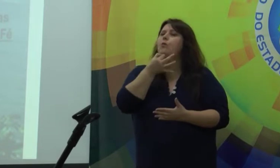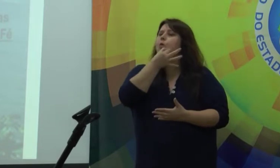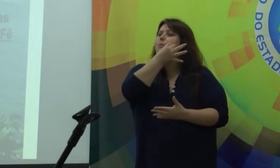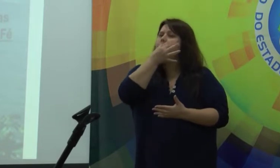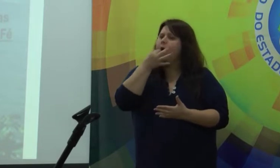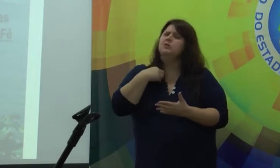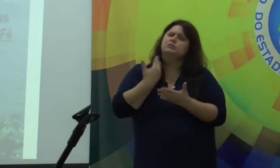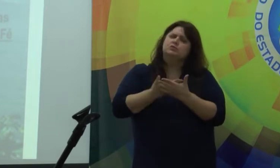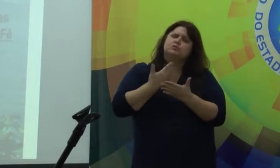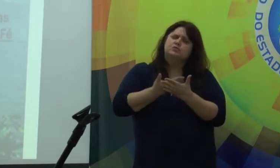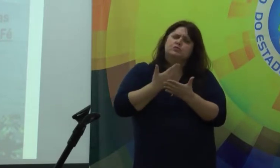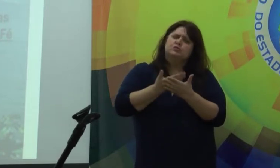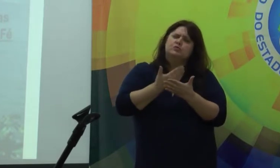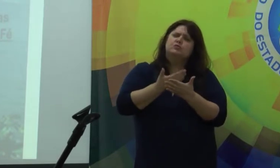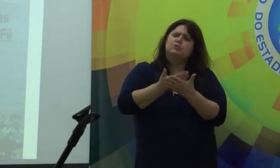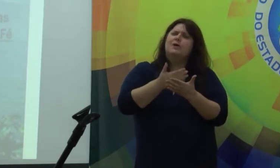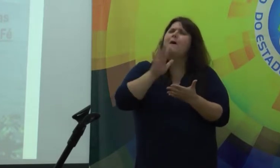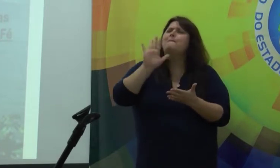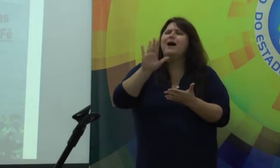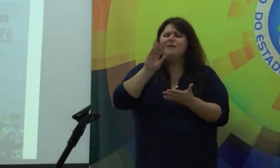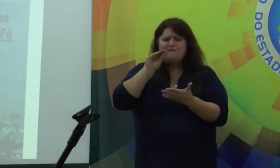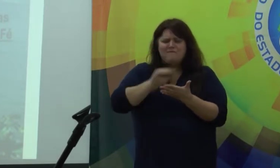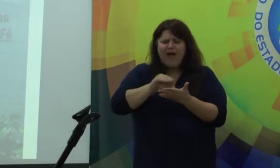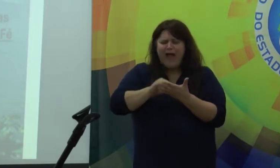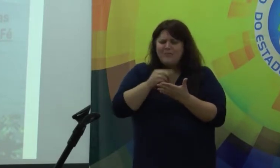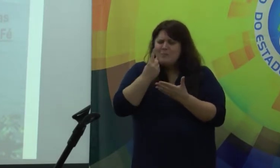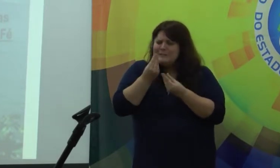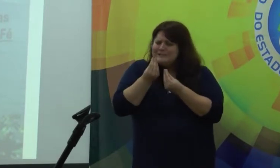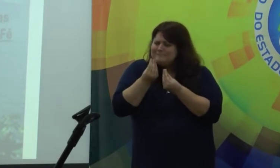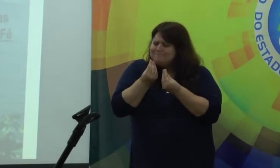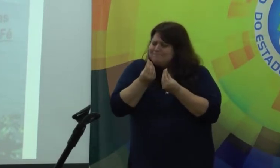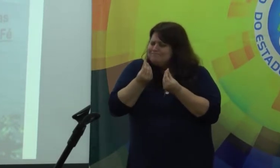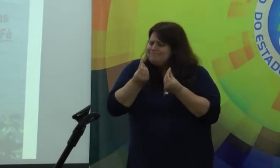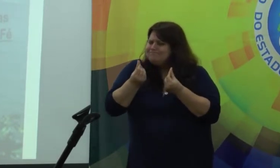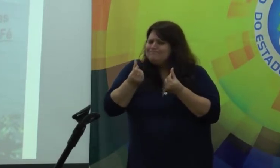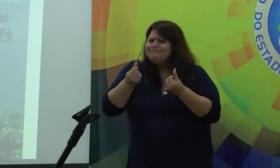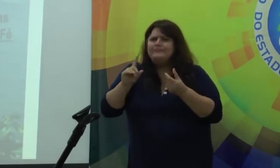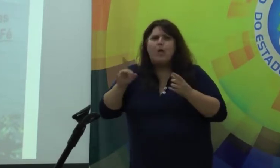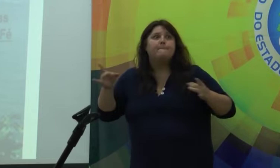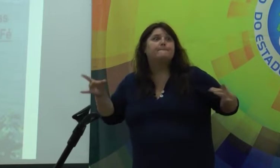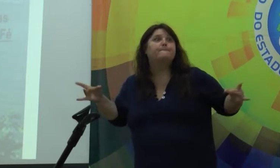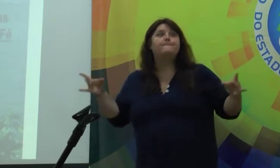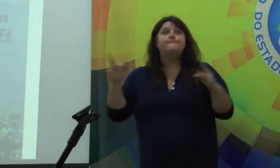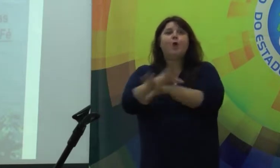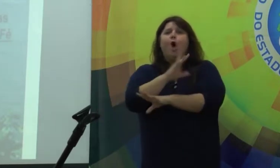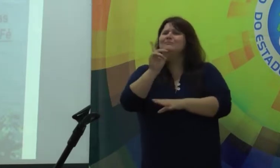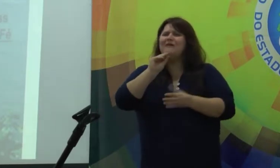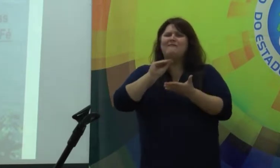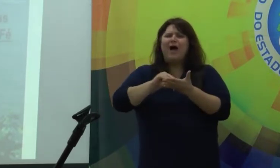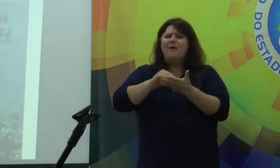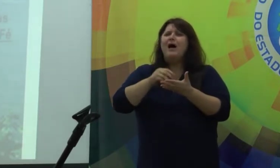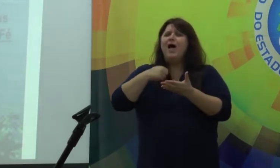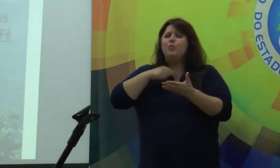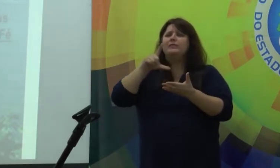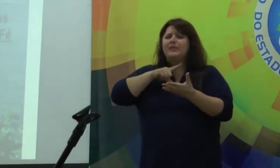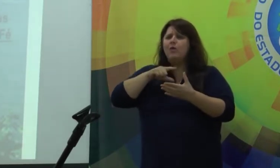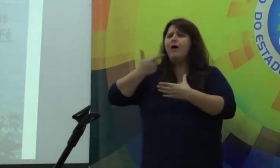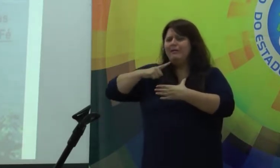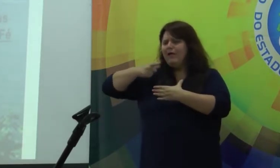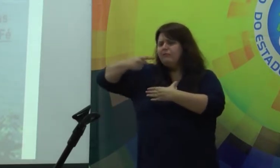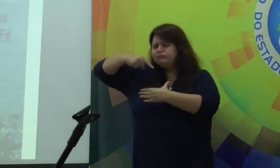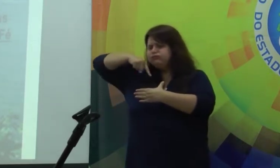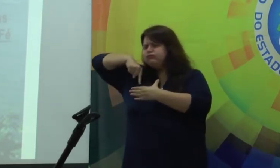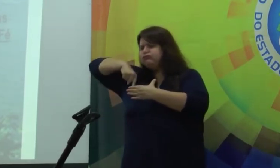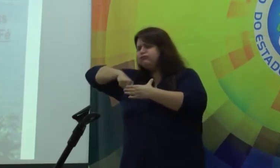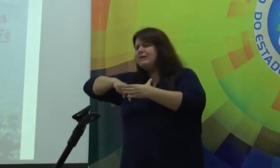Então, estudando lá na Eucaristia, eu sentia falta de